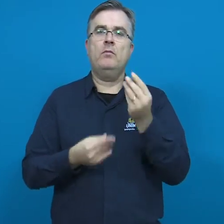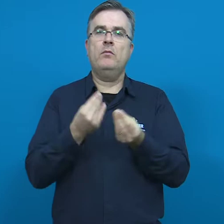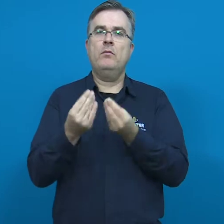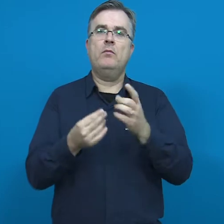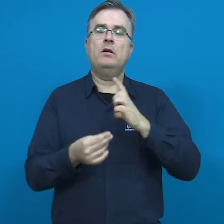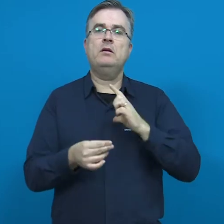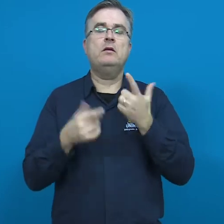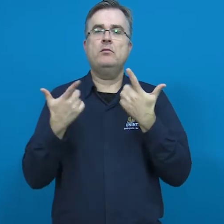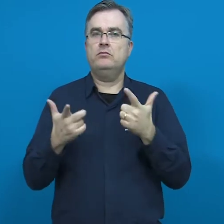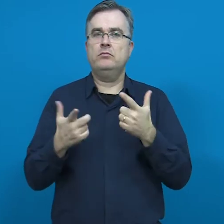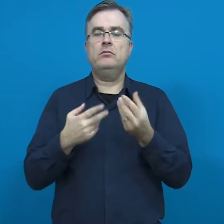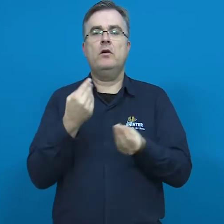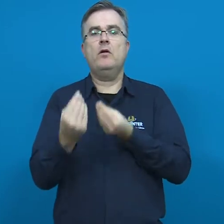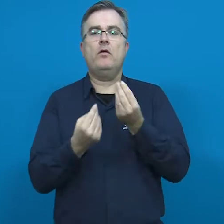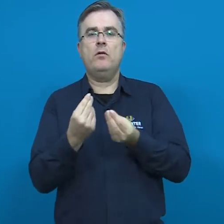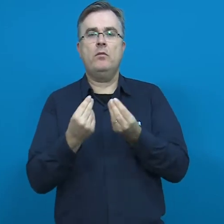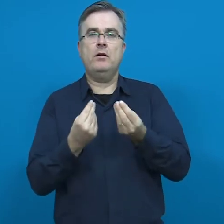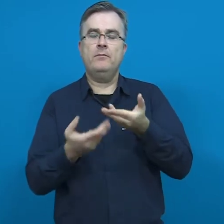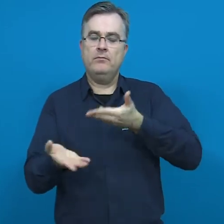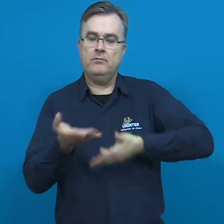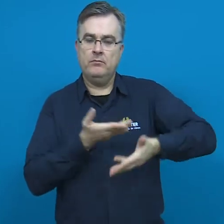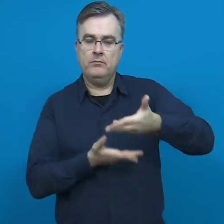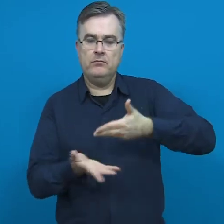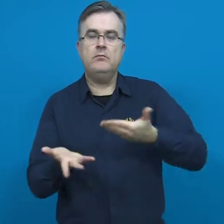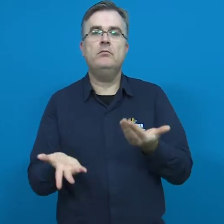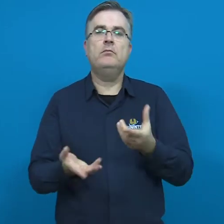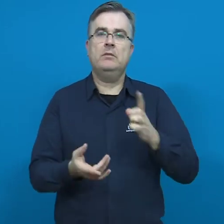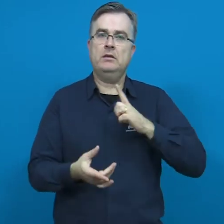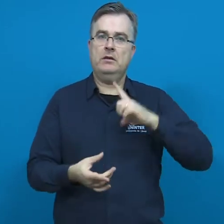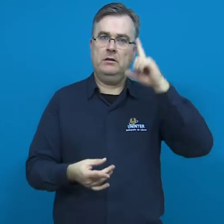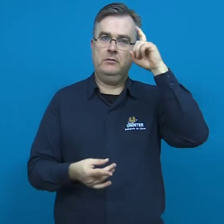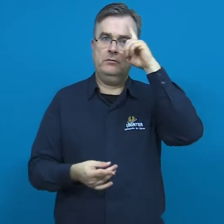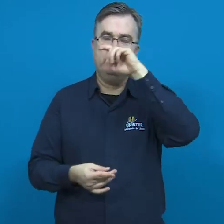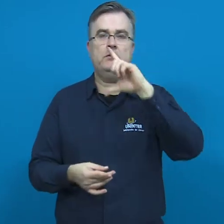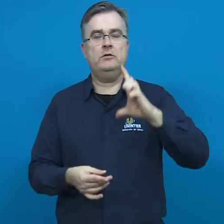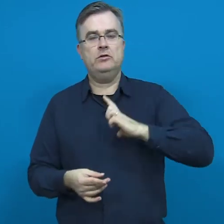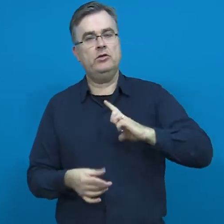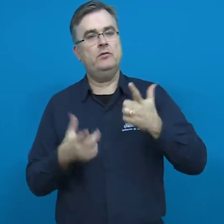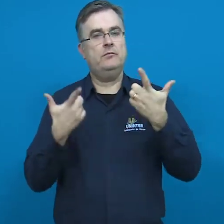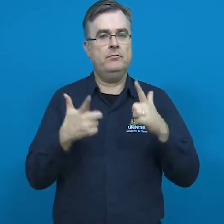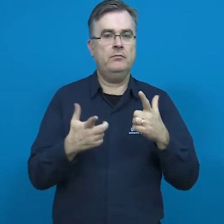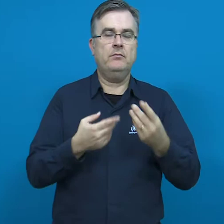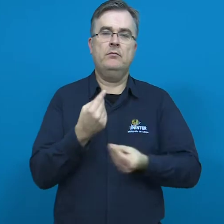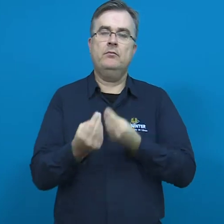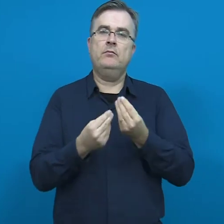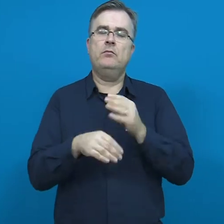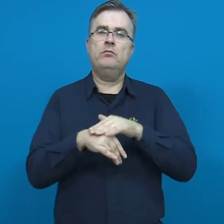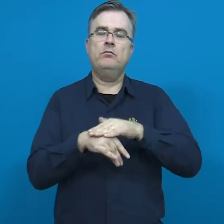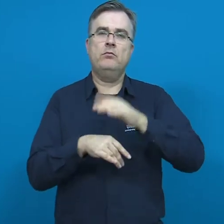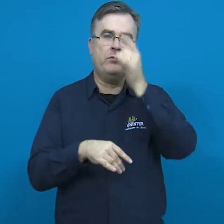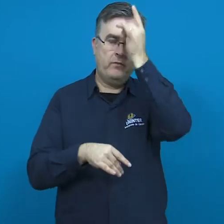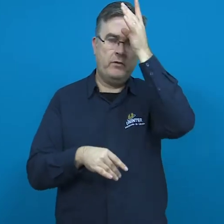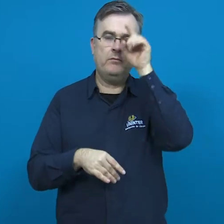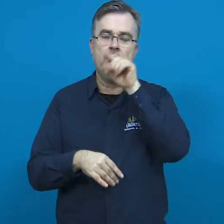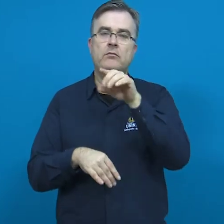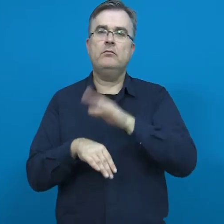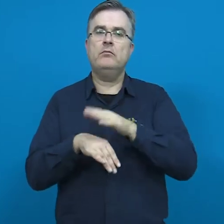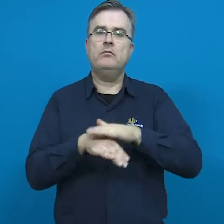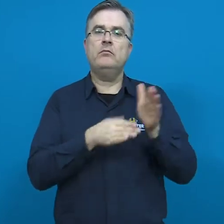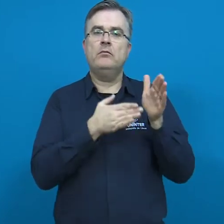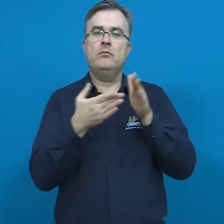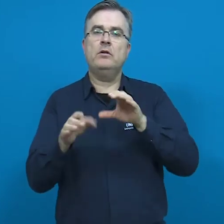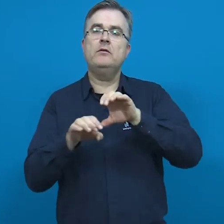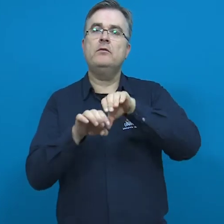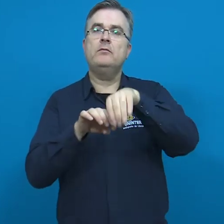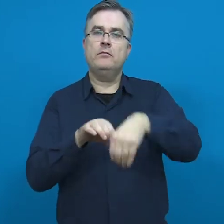com alguém com quem não tinha, né? Como é que era esse relacionamento, né? Tinha dificuldade, não tinha facilidade? Como é que foi isso para você